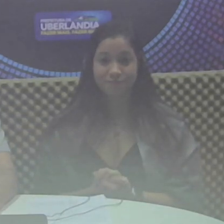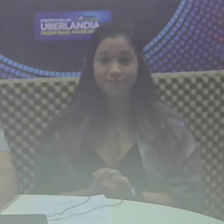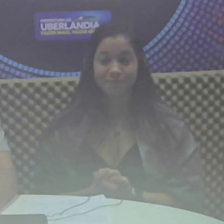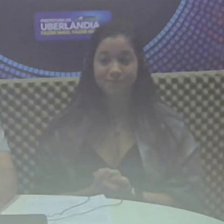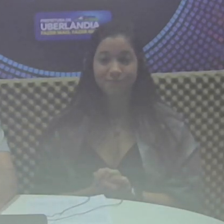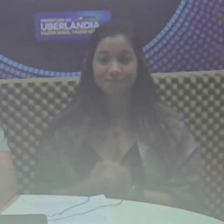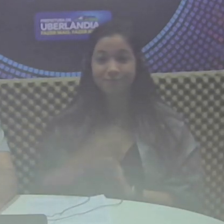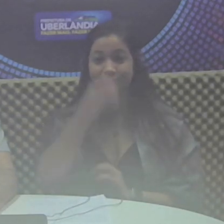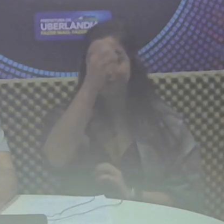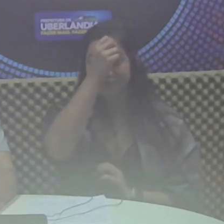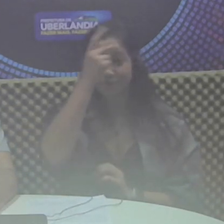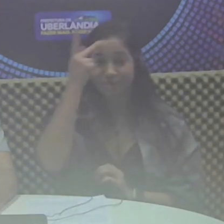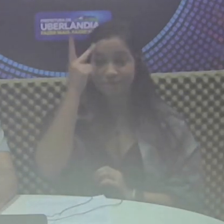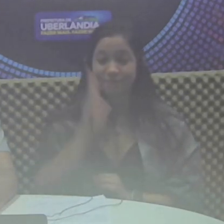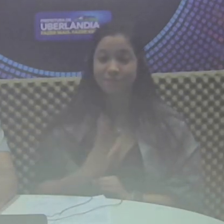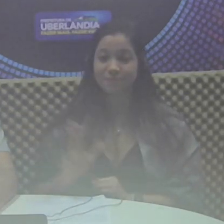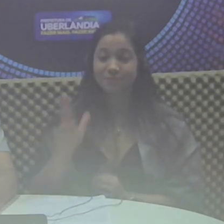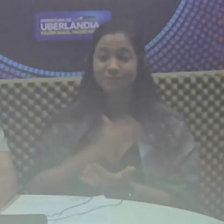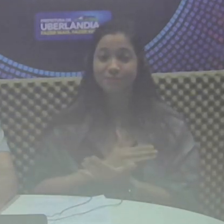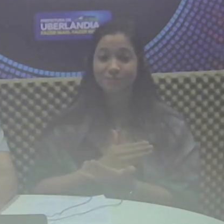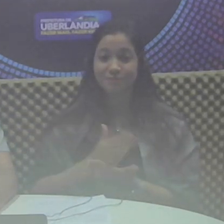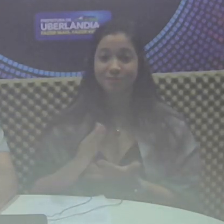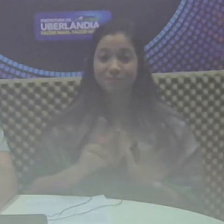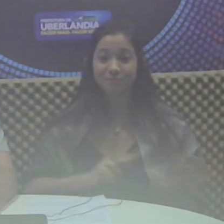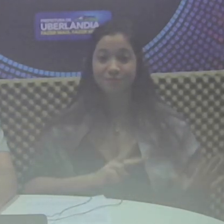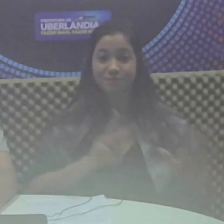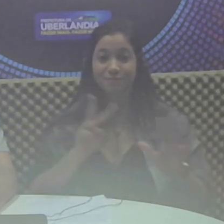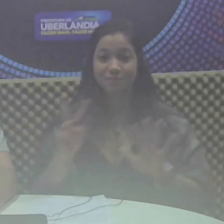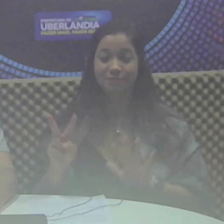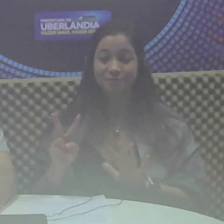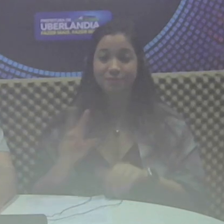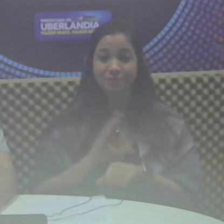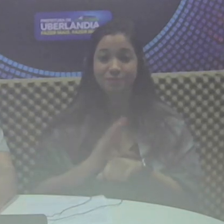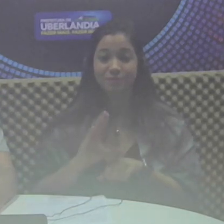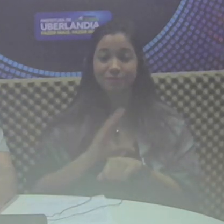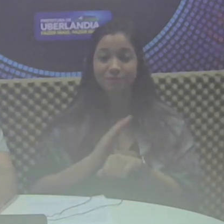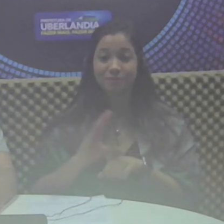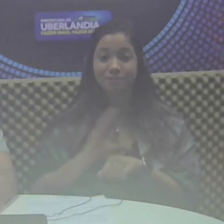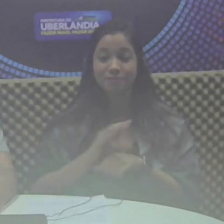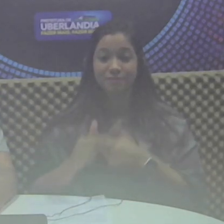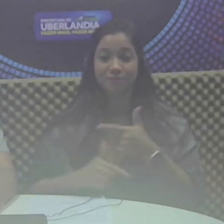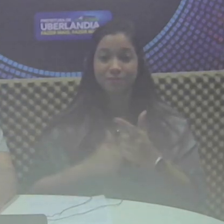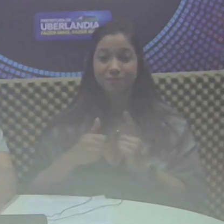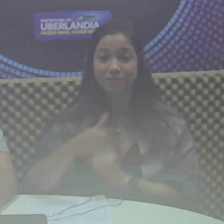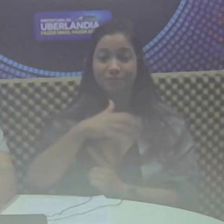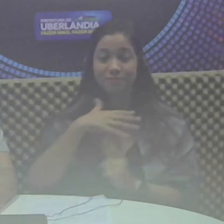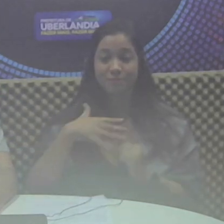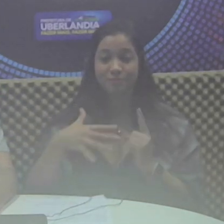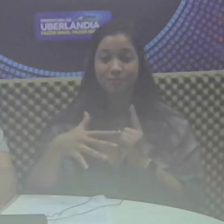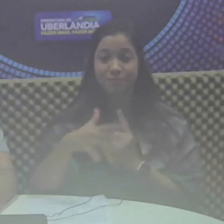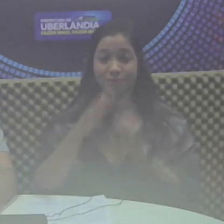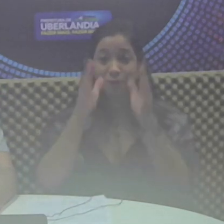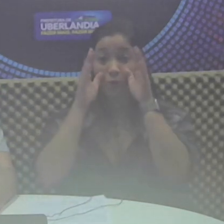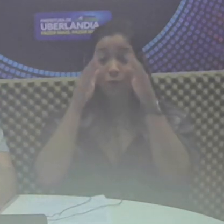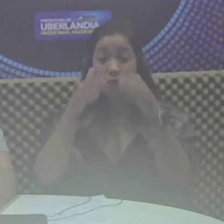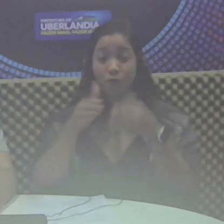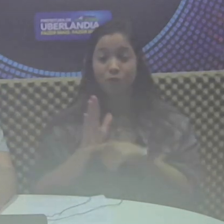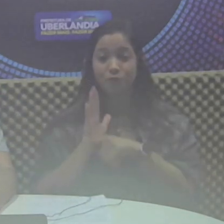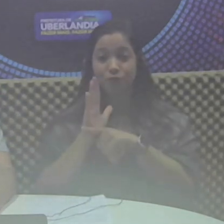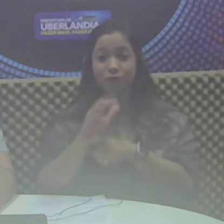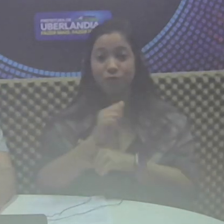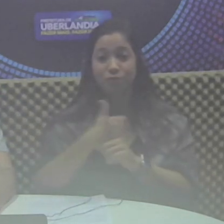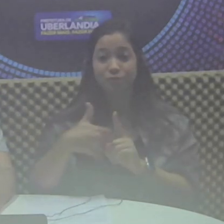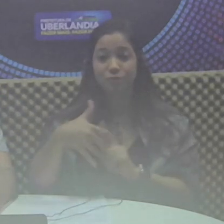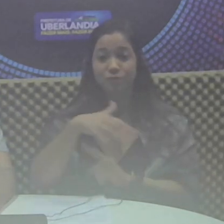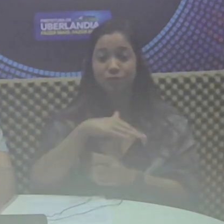A Prefeitura de Uberlândia iniciou nesta semana o ciclo de capacitação do serviço social. Voltado a assistentes sociais